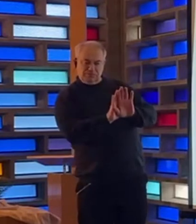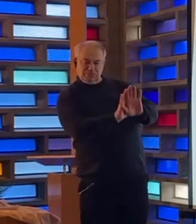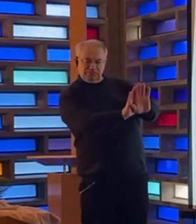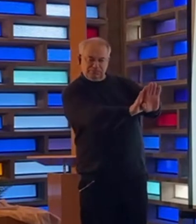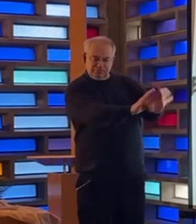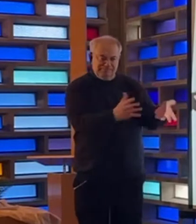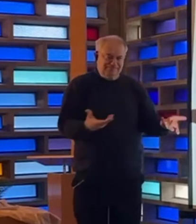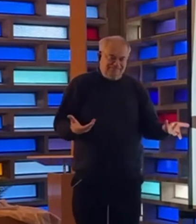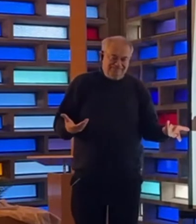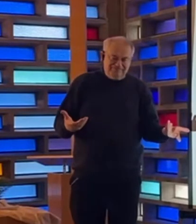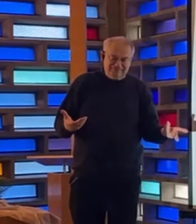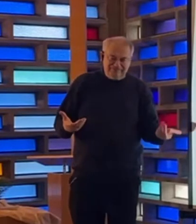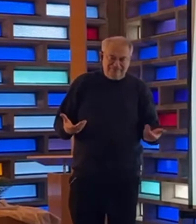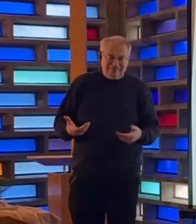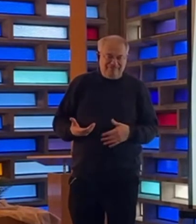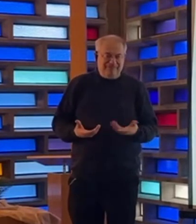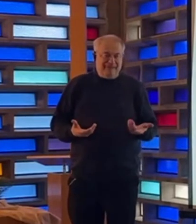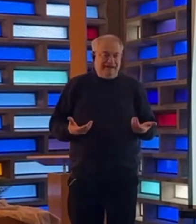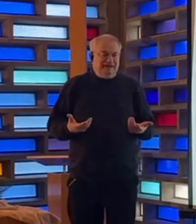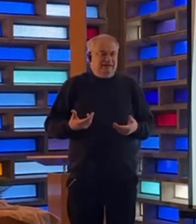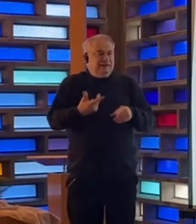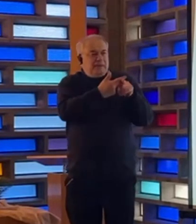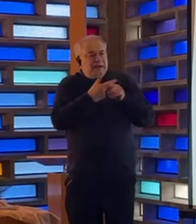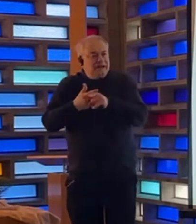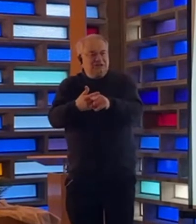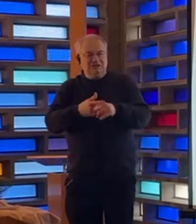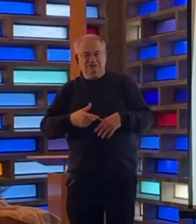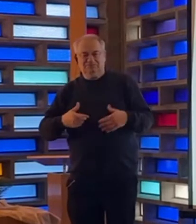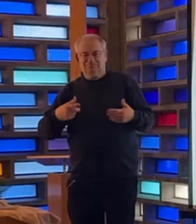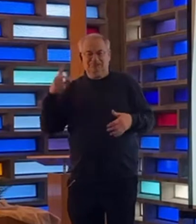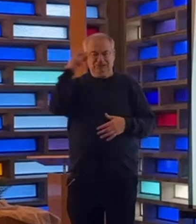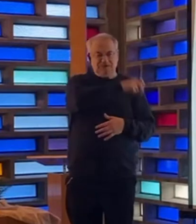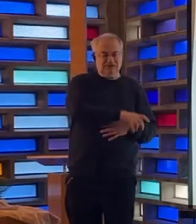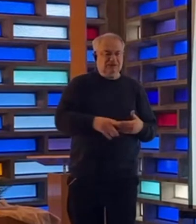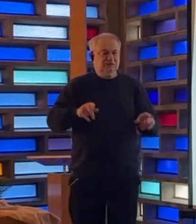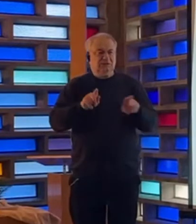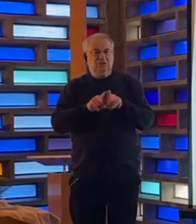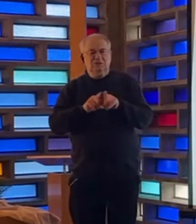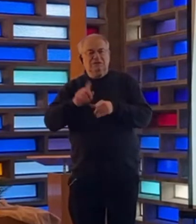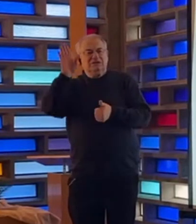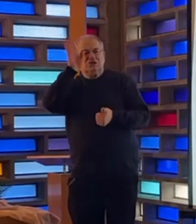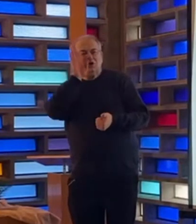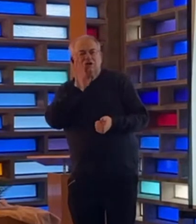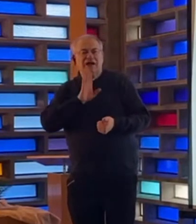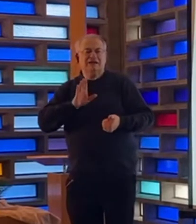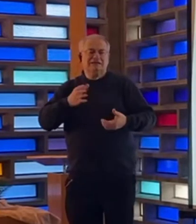C'est difficile de partager, de trouver de nouvelles manières d'exprimer la tendresse quand on a le cœur